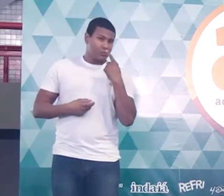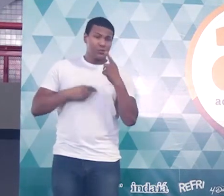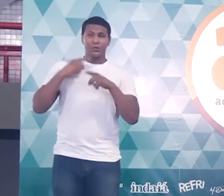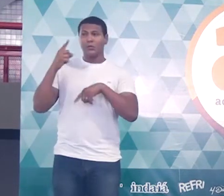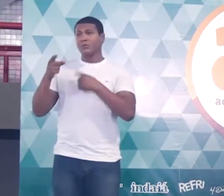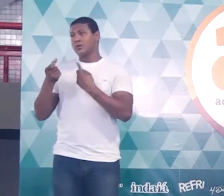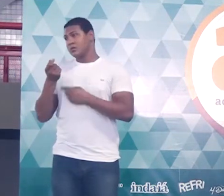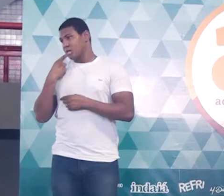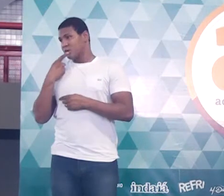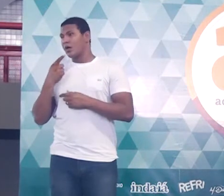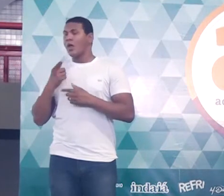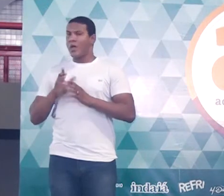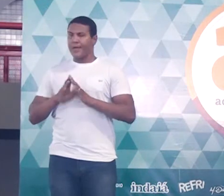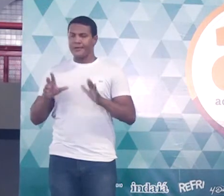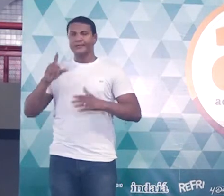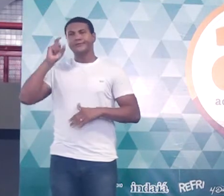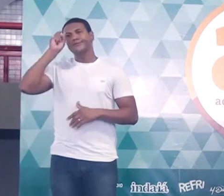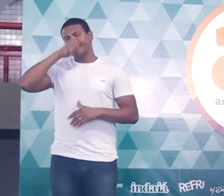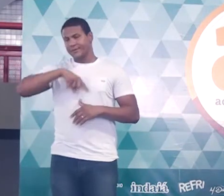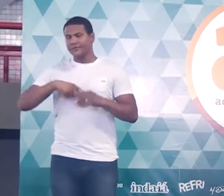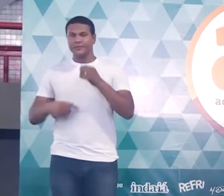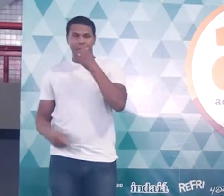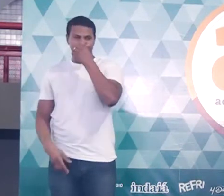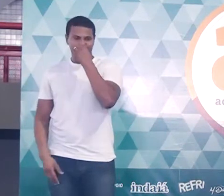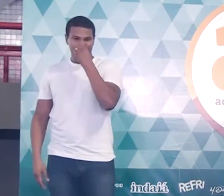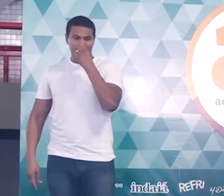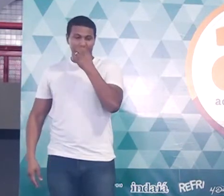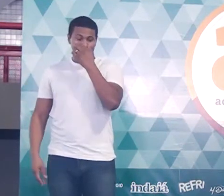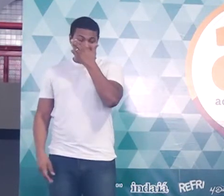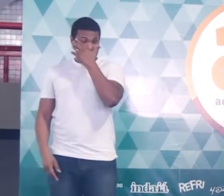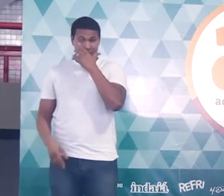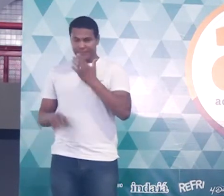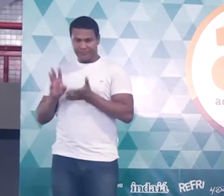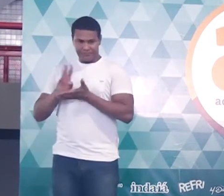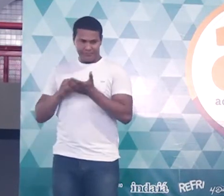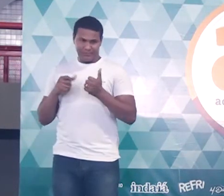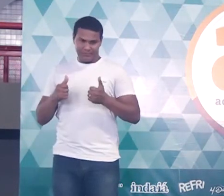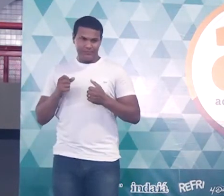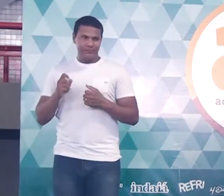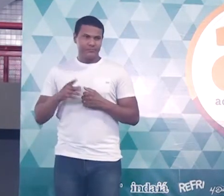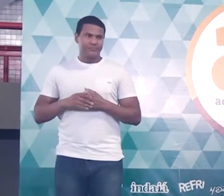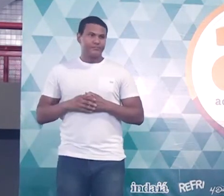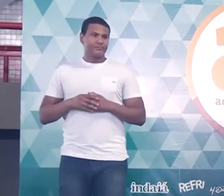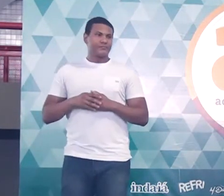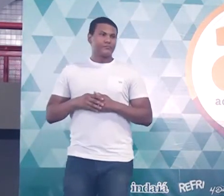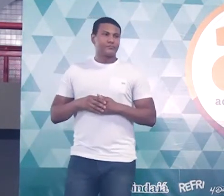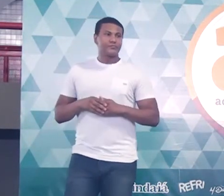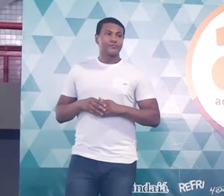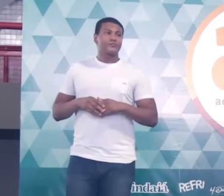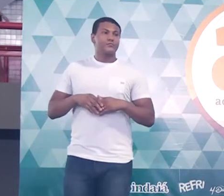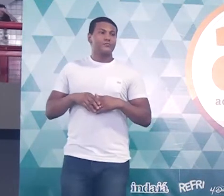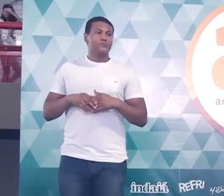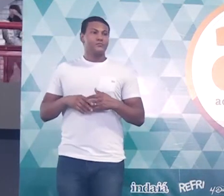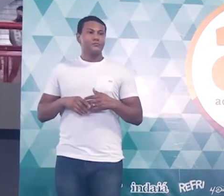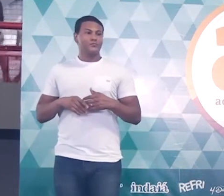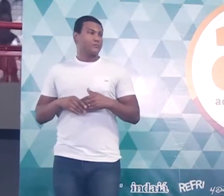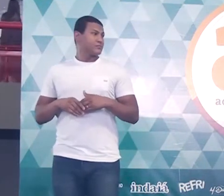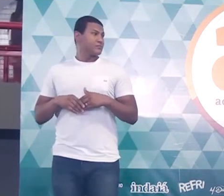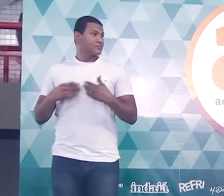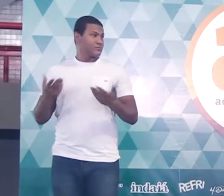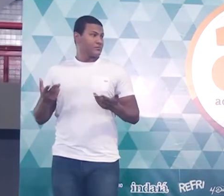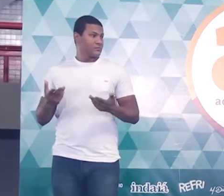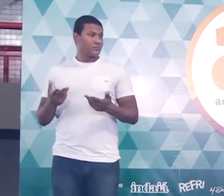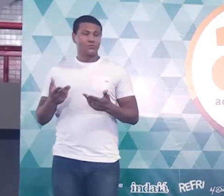viu? Então, gente, copiem, aliás, já copiaram, né? Que eu já dei tempo bastante, já comentei até a minha vida. Para